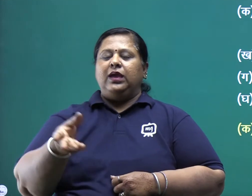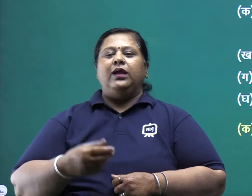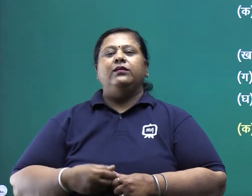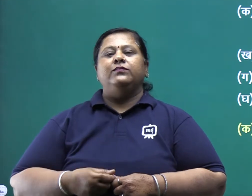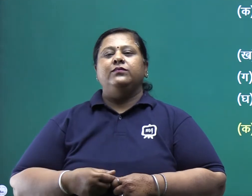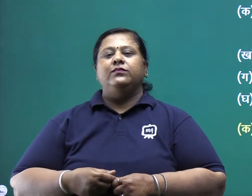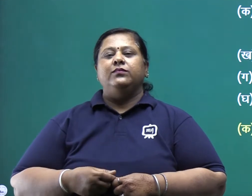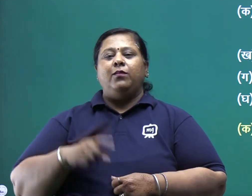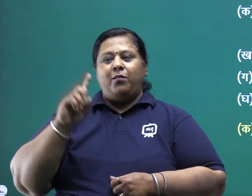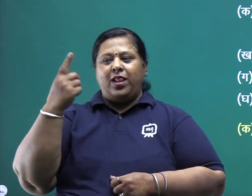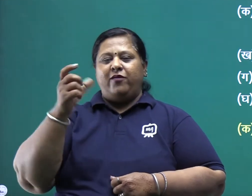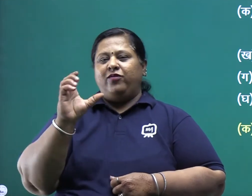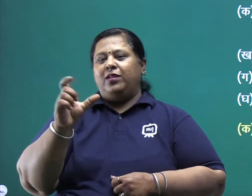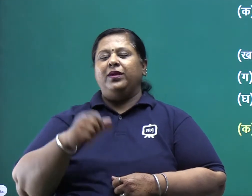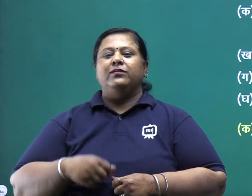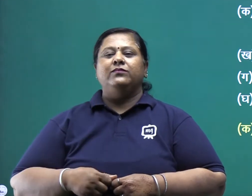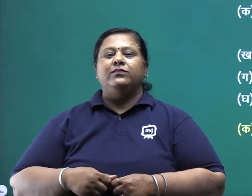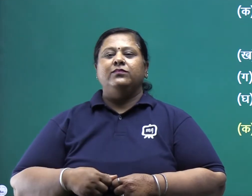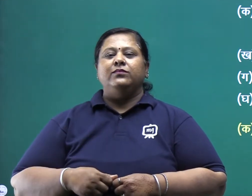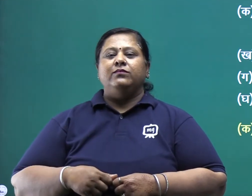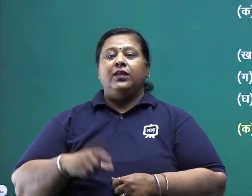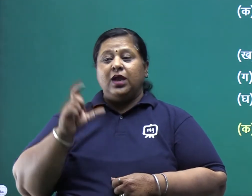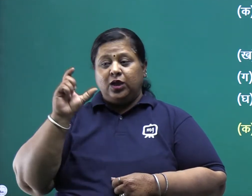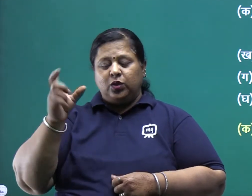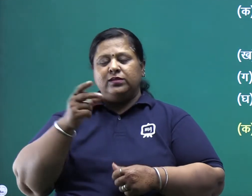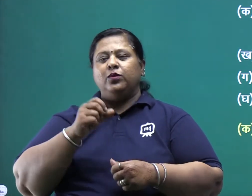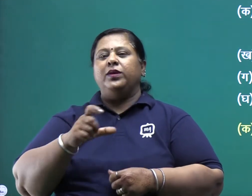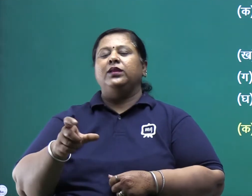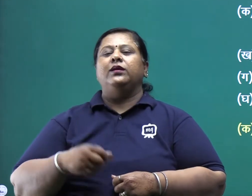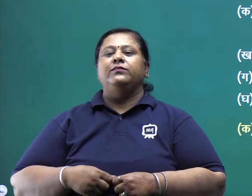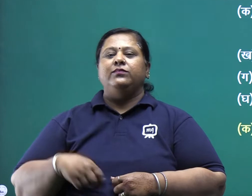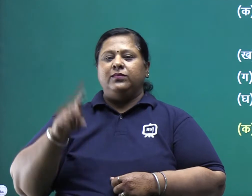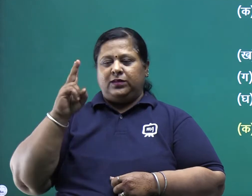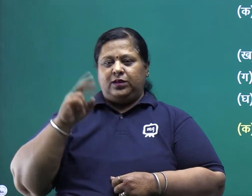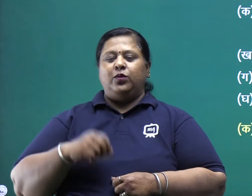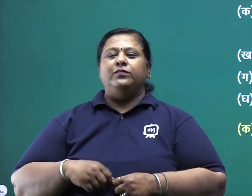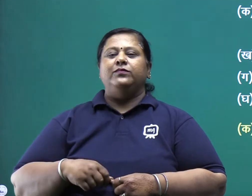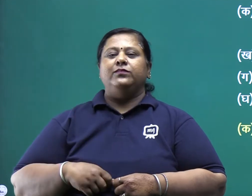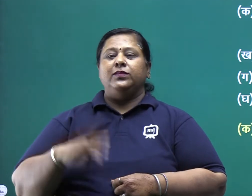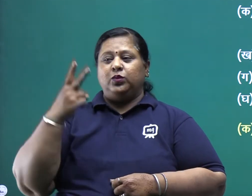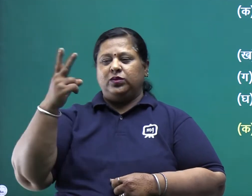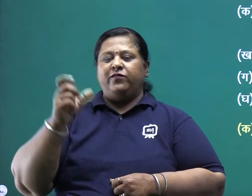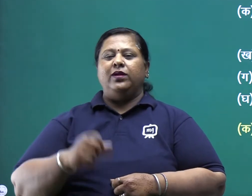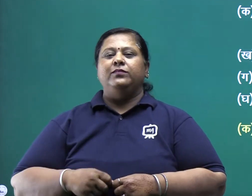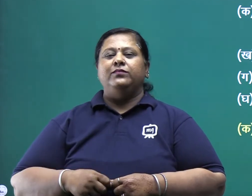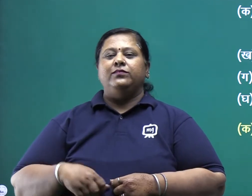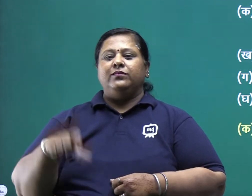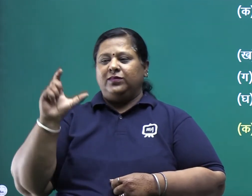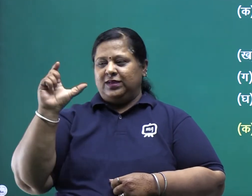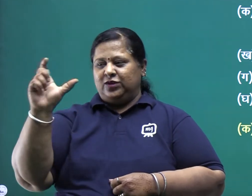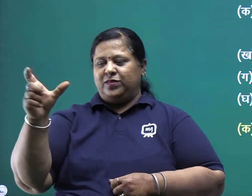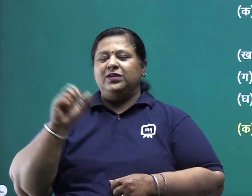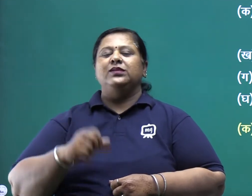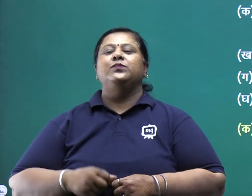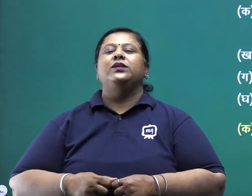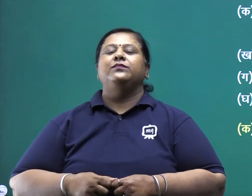हैं। पहला विकल्प है अयोध्या सिंह उपाध्याय हरिओद। दूसरा विकल्प